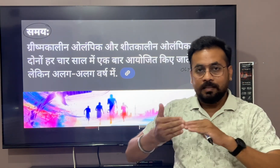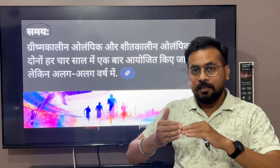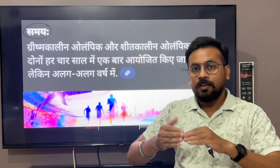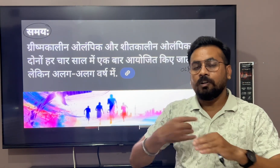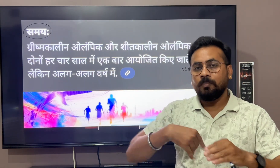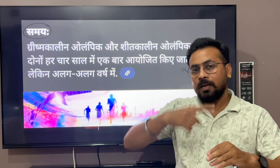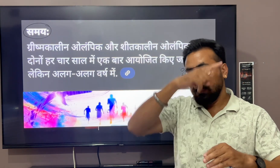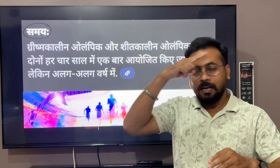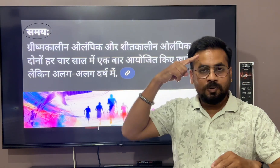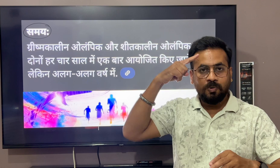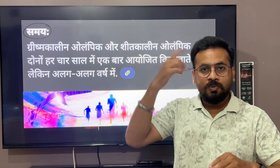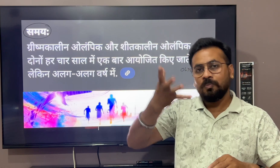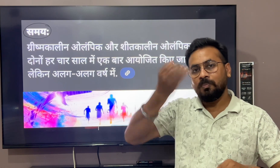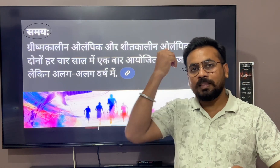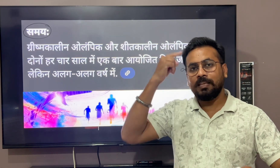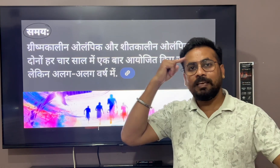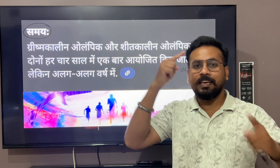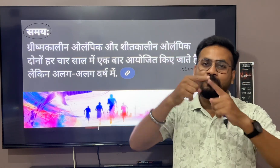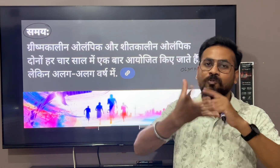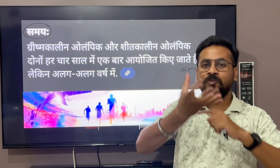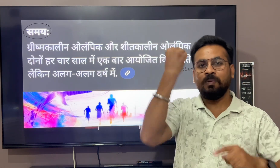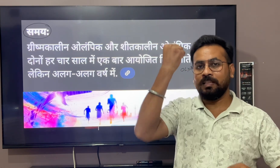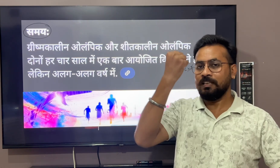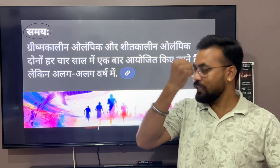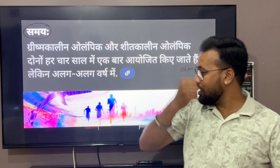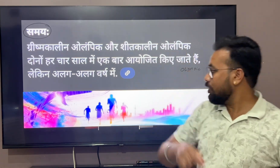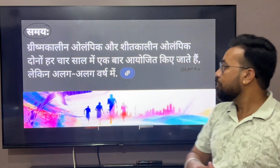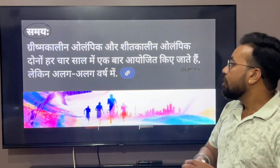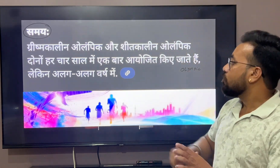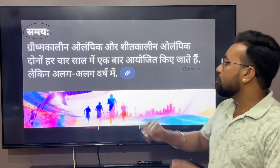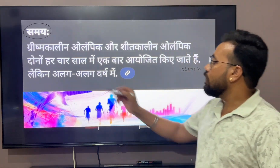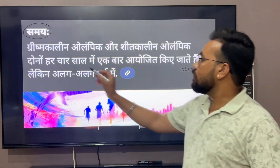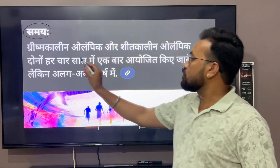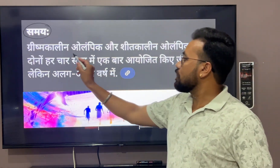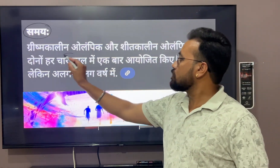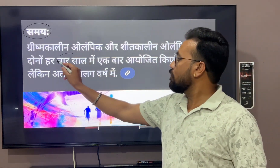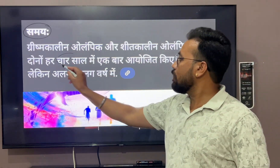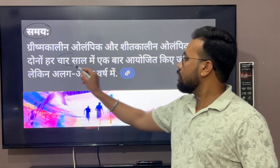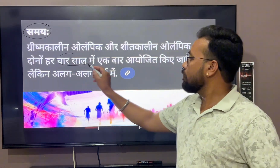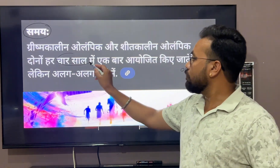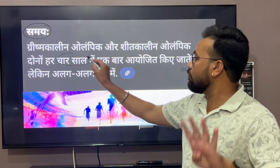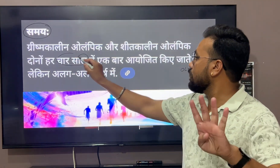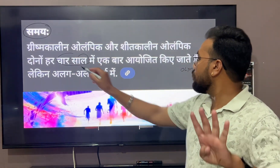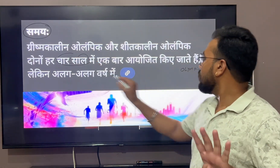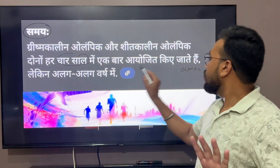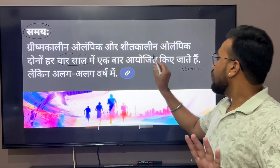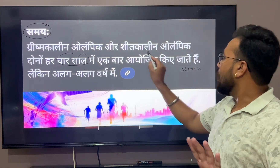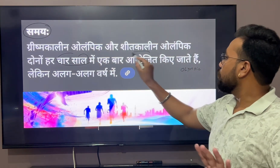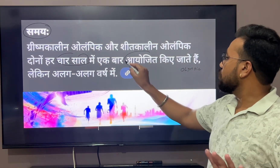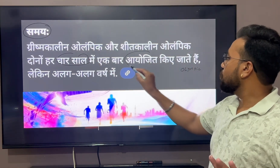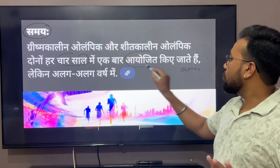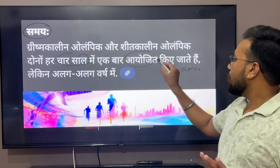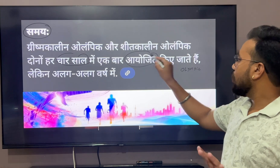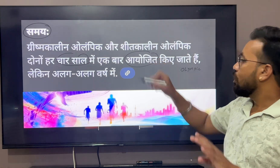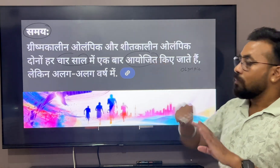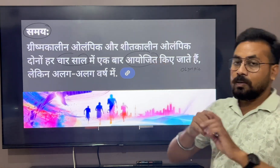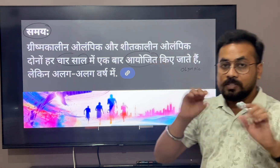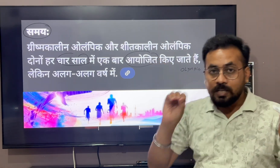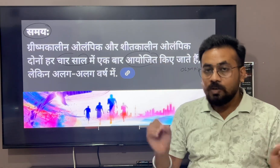हैं और अपने लक को पाते हैं, गेम को पाते हैं, ठीक है ना। तो ये हर 4 साल बाद वो इंडिया में आयोजित होता है, मतलब स्टार्ट होता